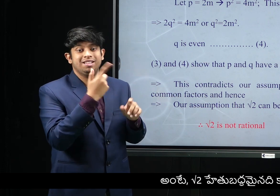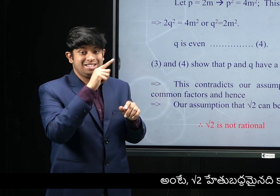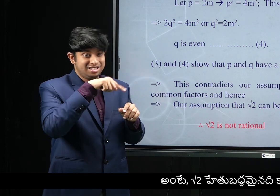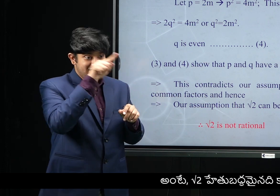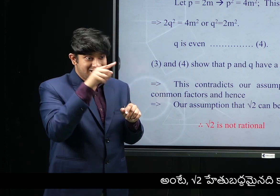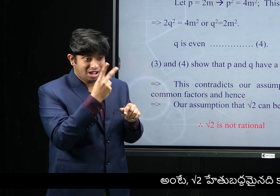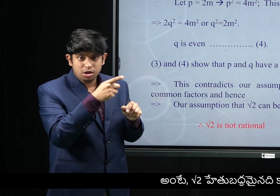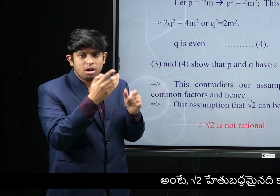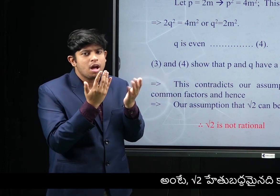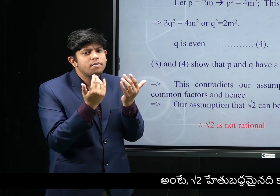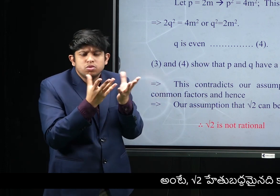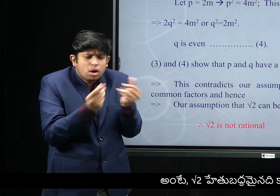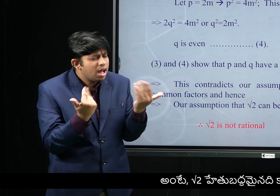√2 హేతుబద్ధమైంది కాదు.